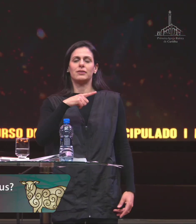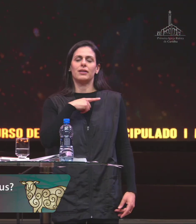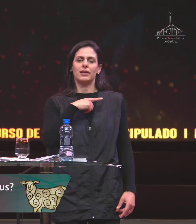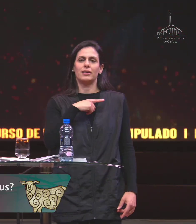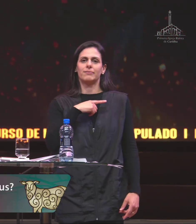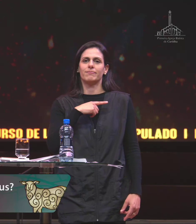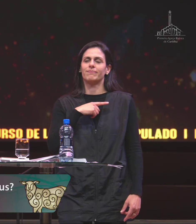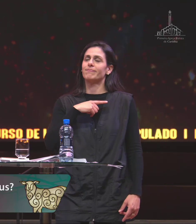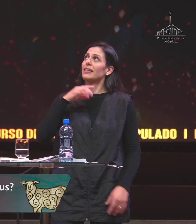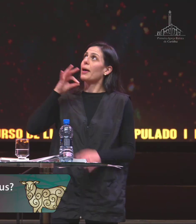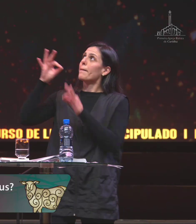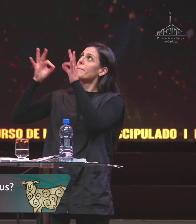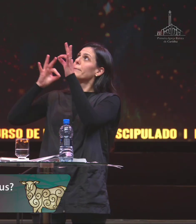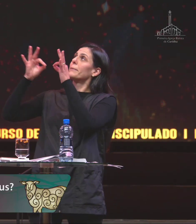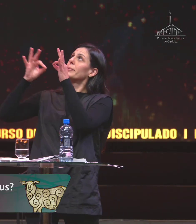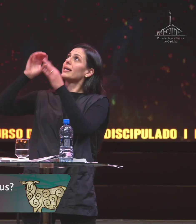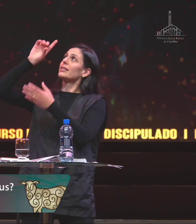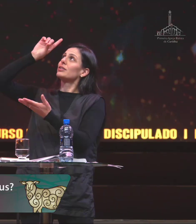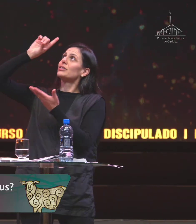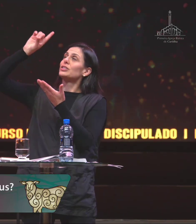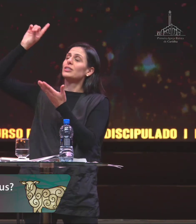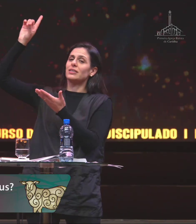na sua vida?